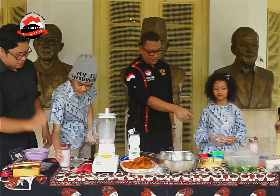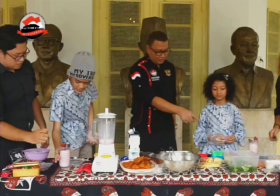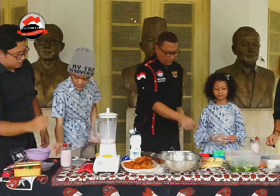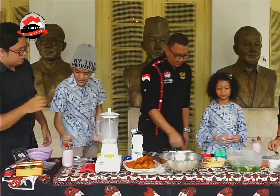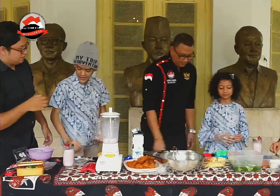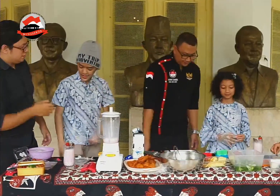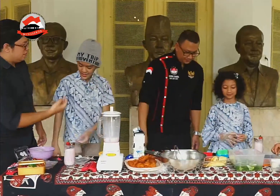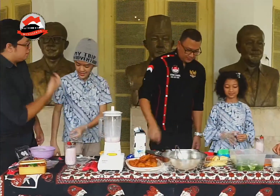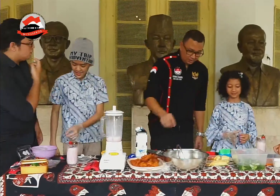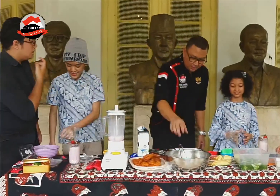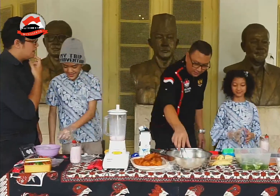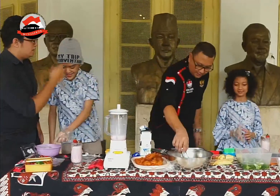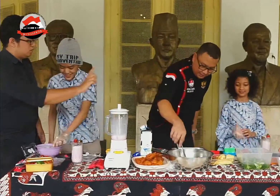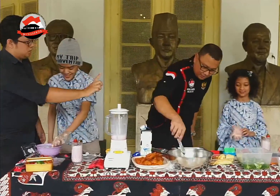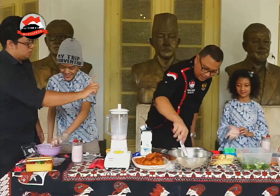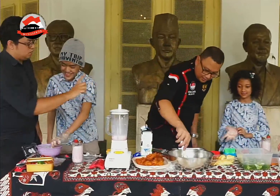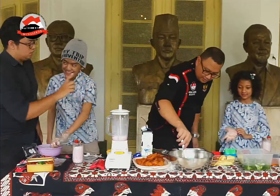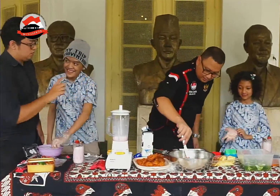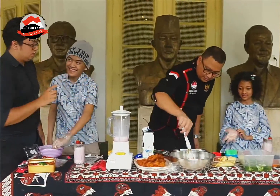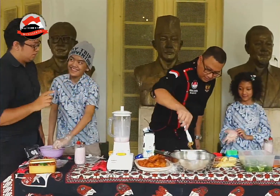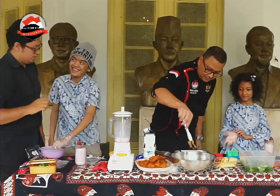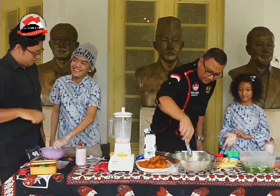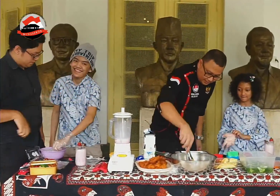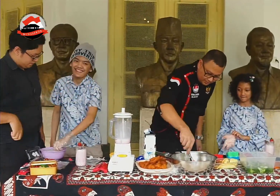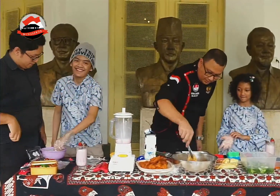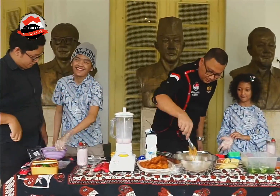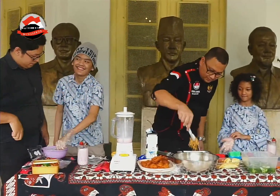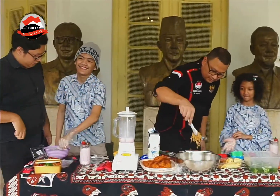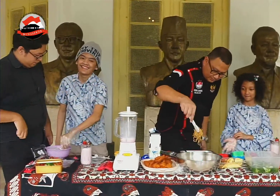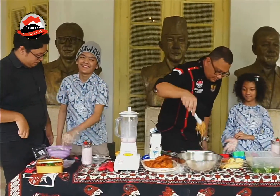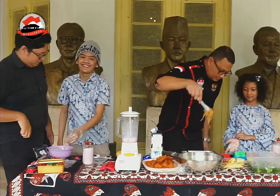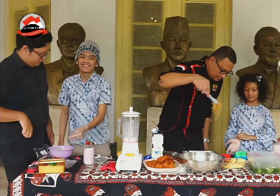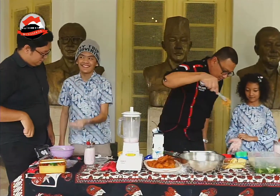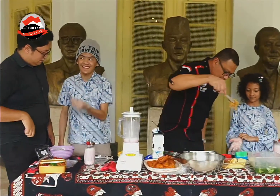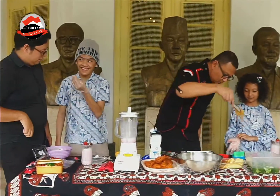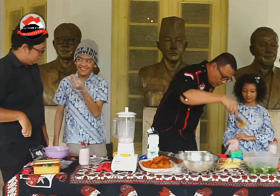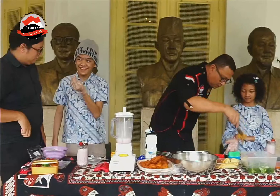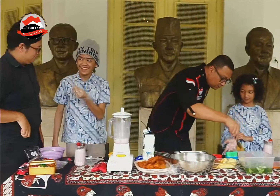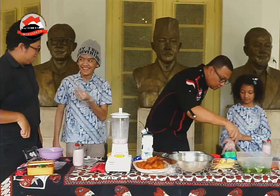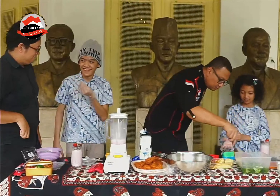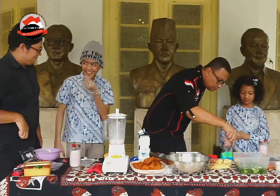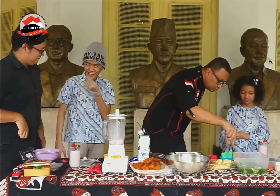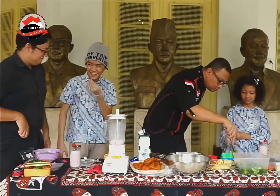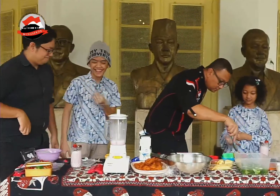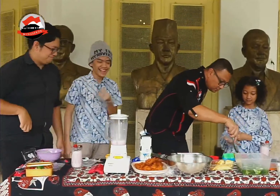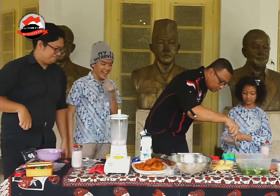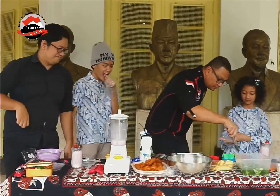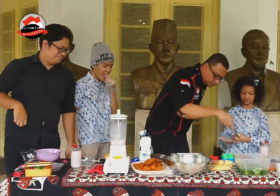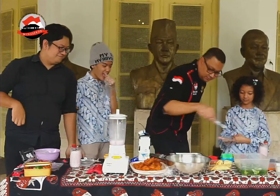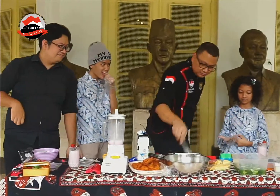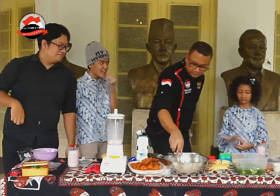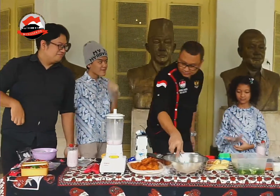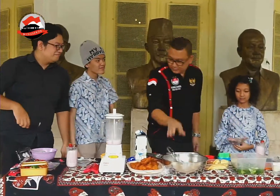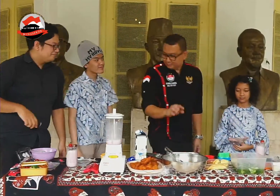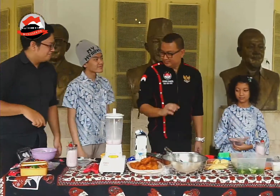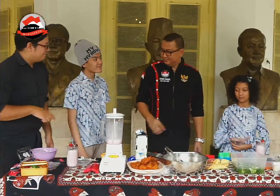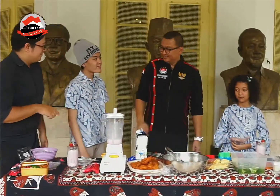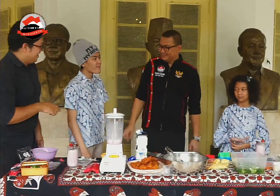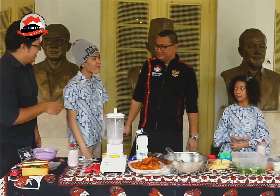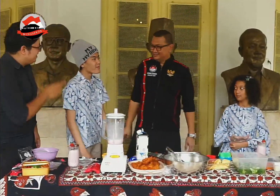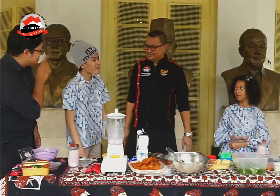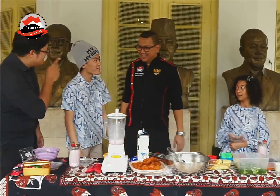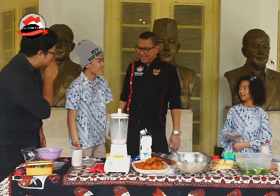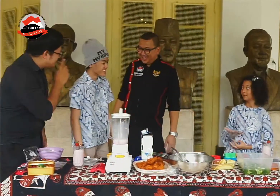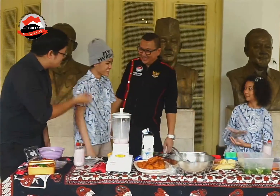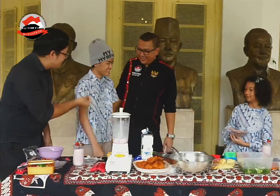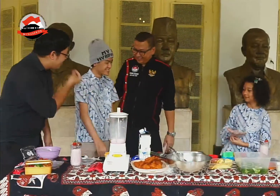ayo Nada coba. Kalau buat nah, Nada pakai ini juga ya. Pakai juga. Wow. Paul diam-diam makan es batu tuh di